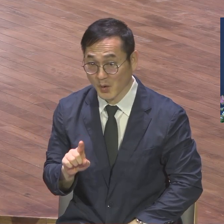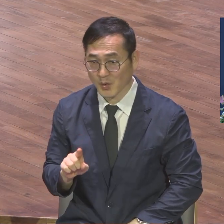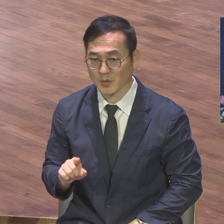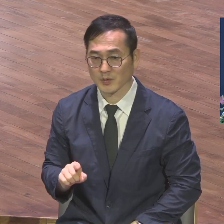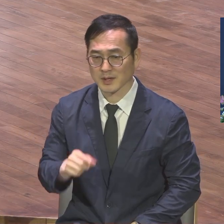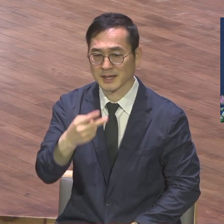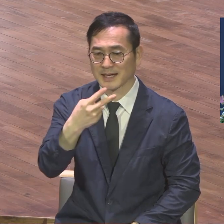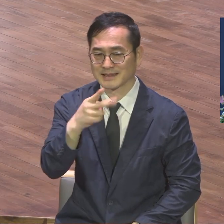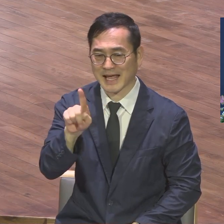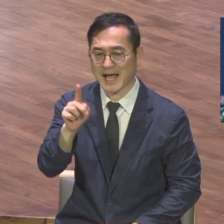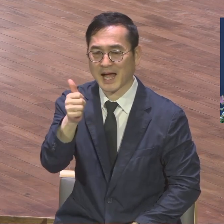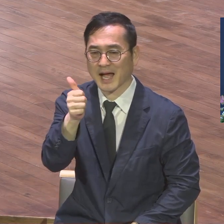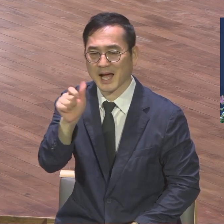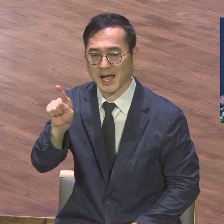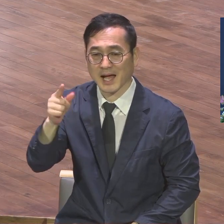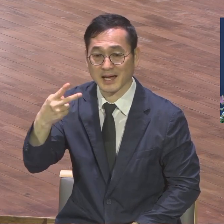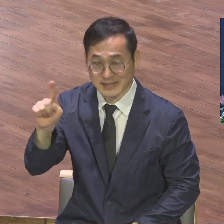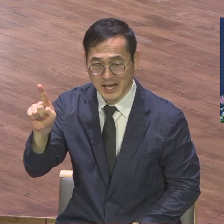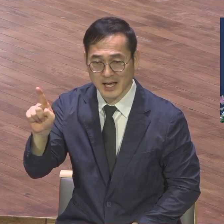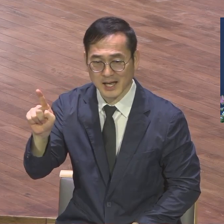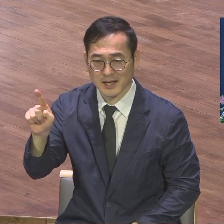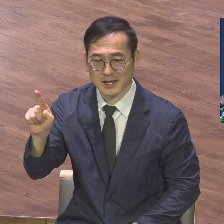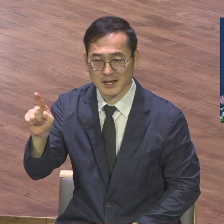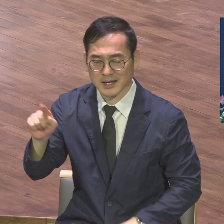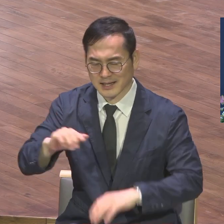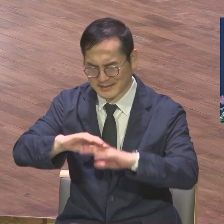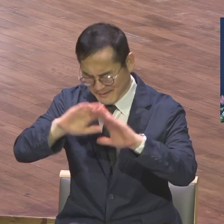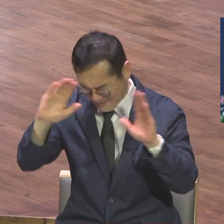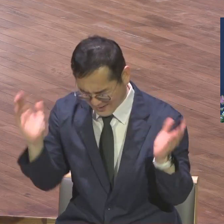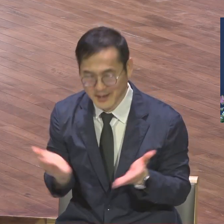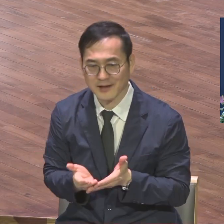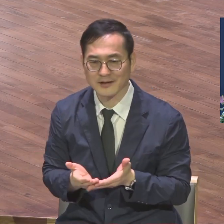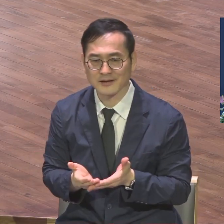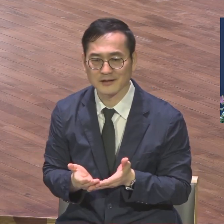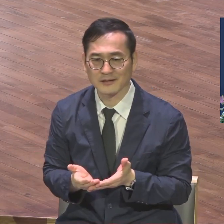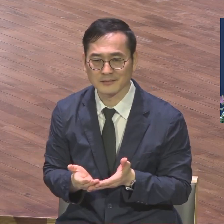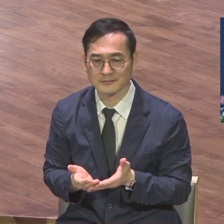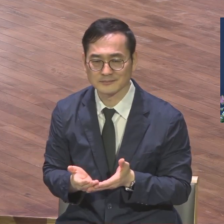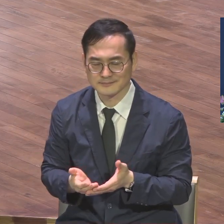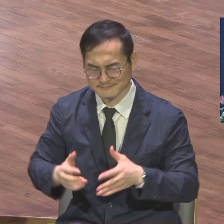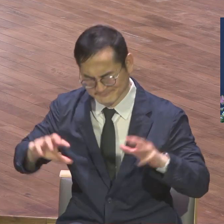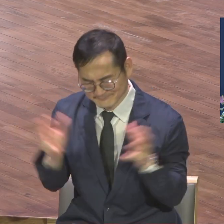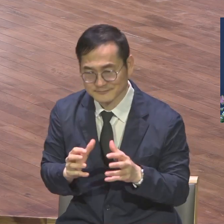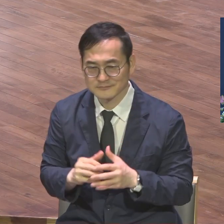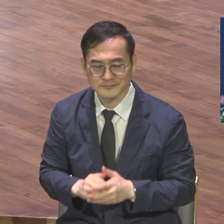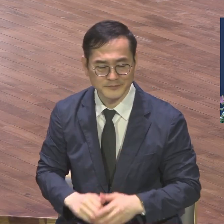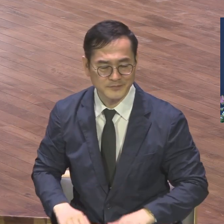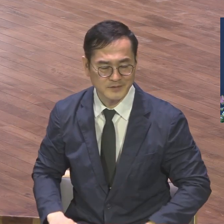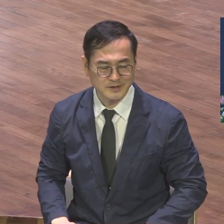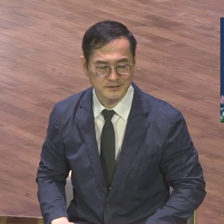하라는 말이 네 번 반복 나옵니다. 다 하라는 말 네 번 반복. 이 말은 전체